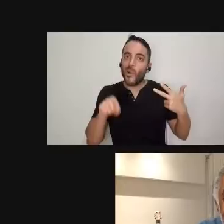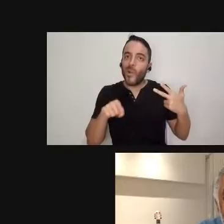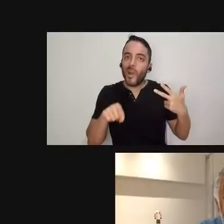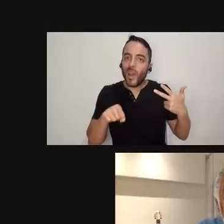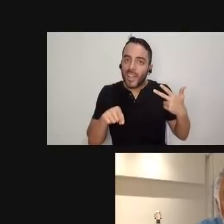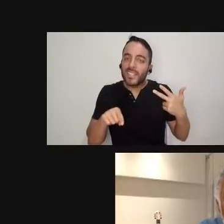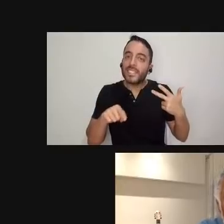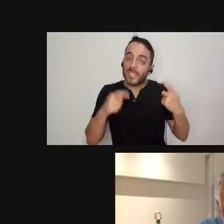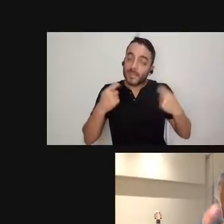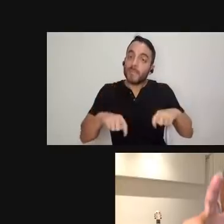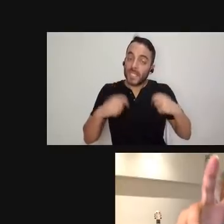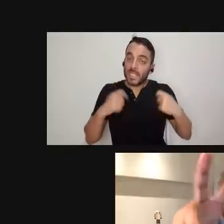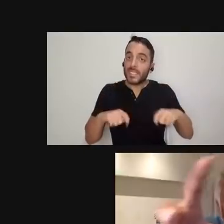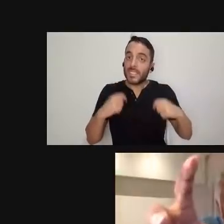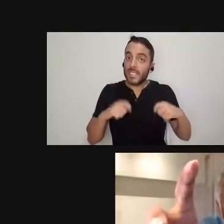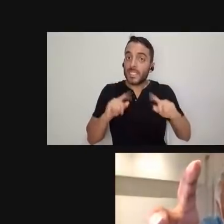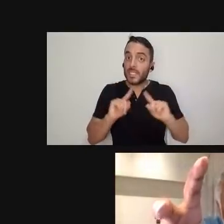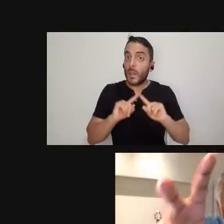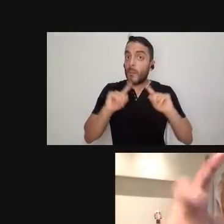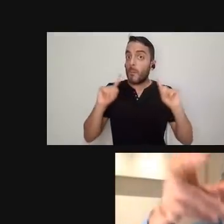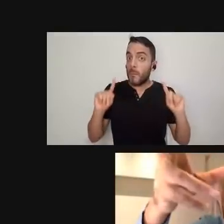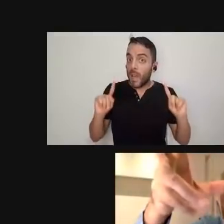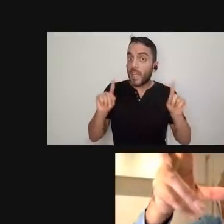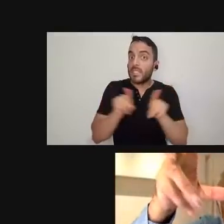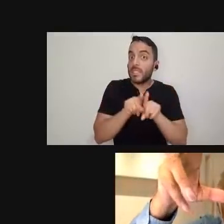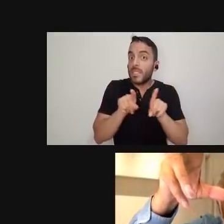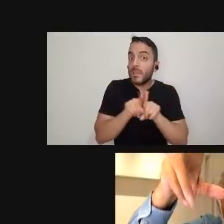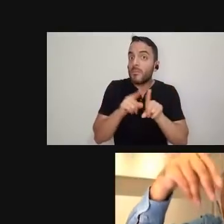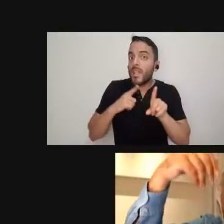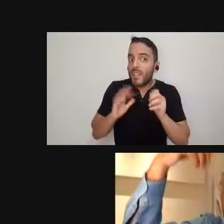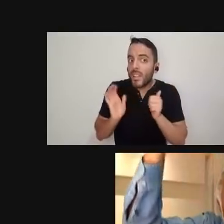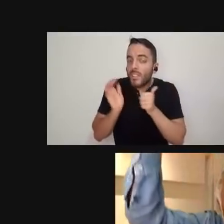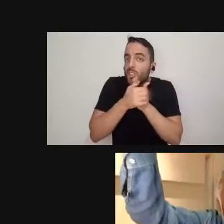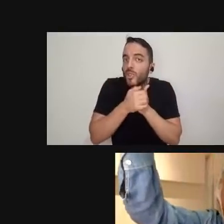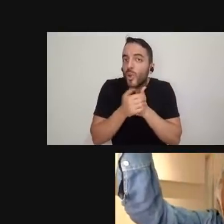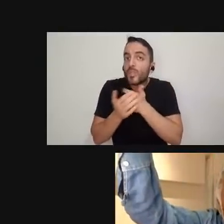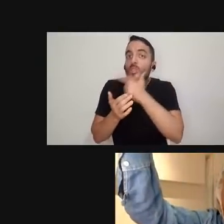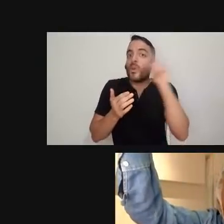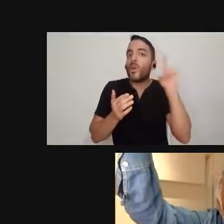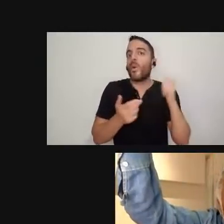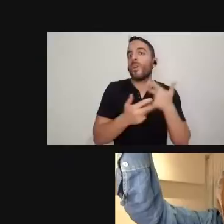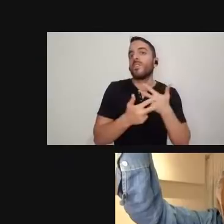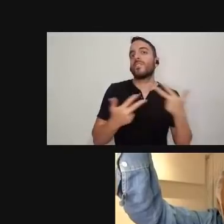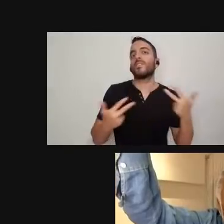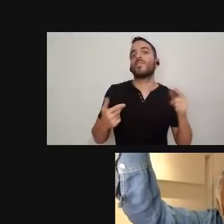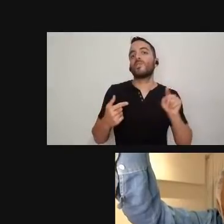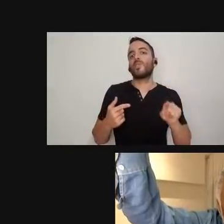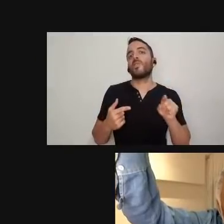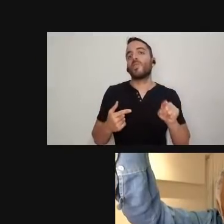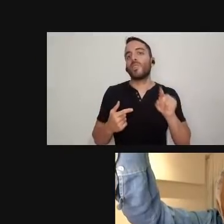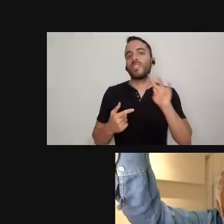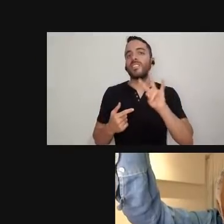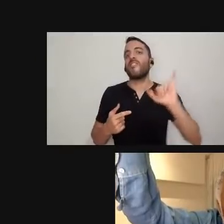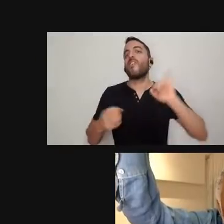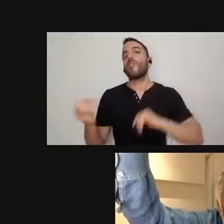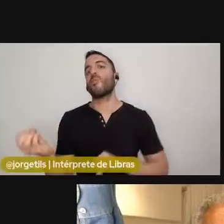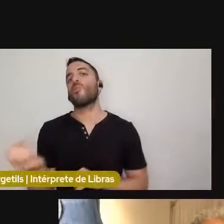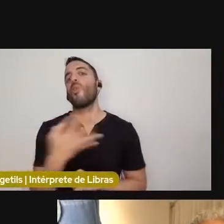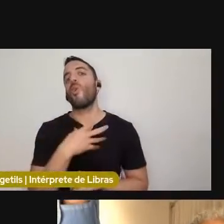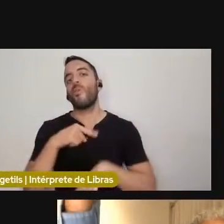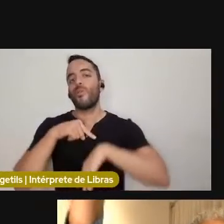esclarecidas e, ao mesmo tempo, encobre outras coisas que vão propiciar o novo momento do